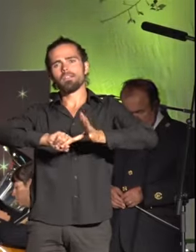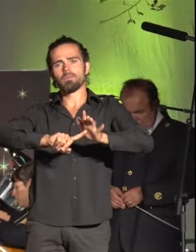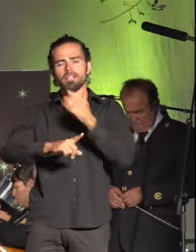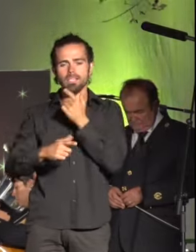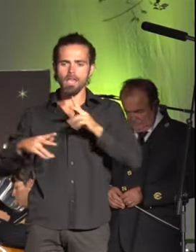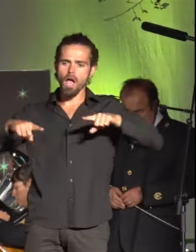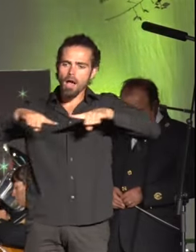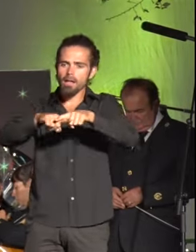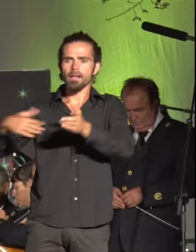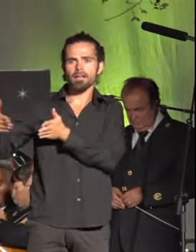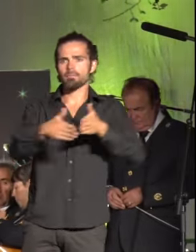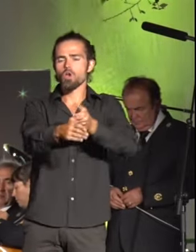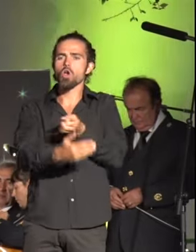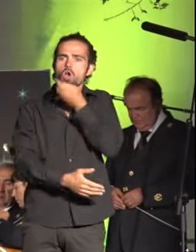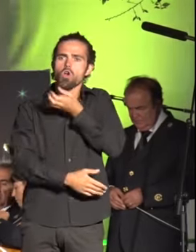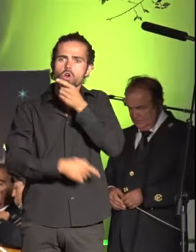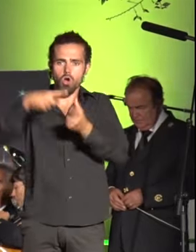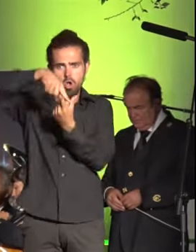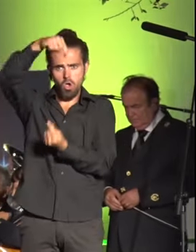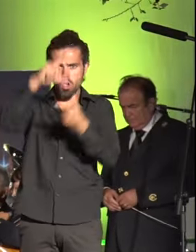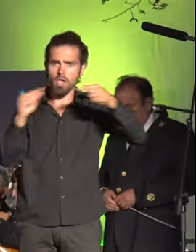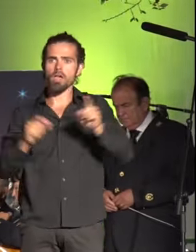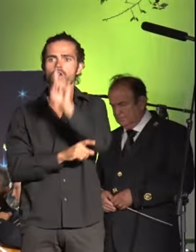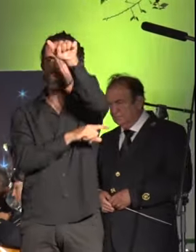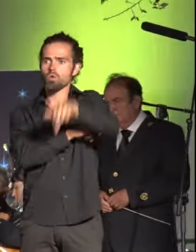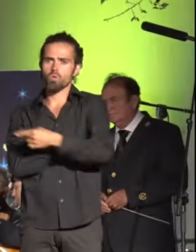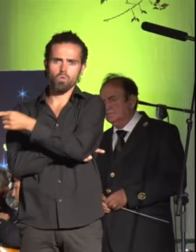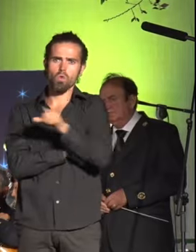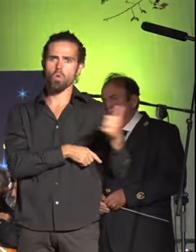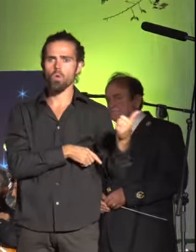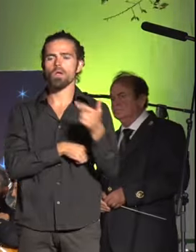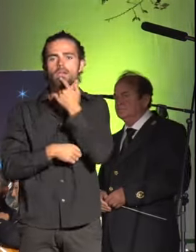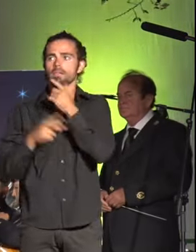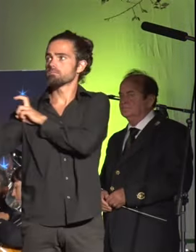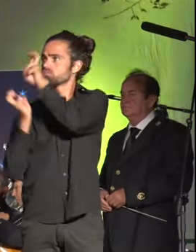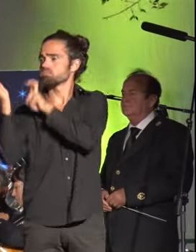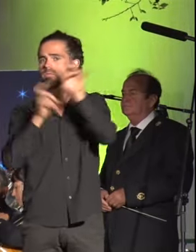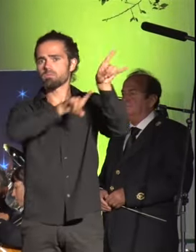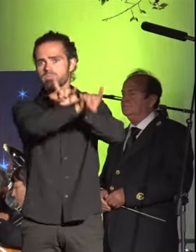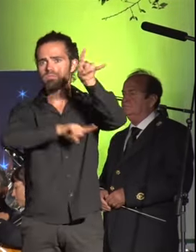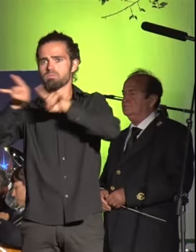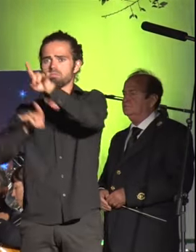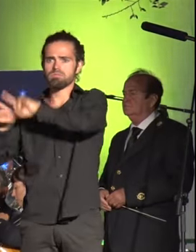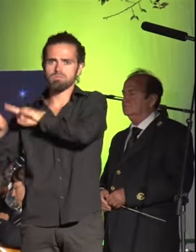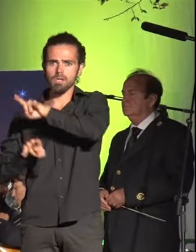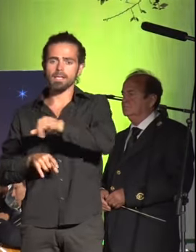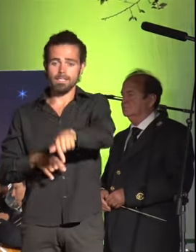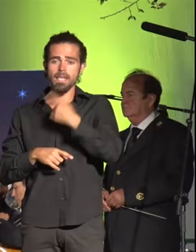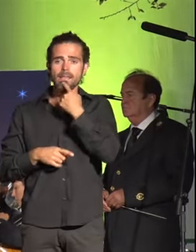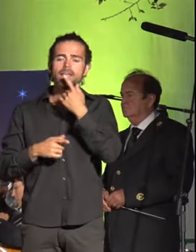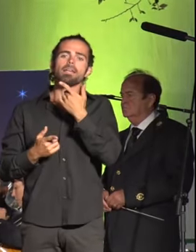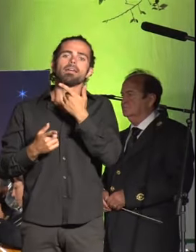rosa de los vientos, con una feria que atrae a gente de todo el mundo, no en vano ha sido declarada, de interés